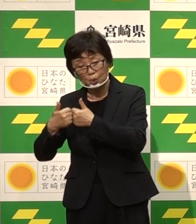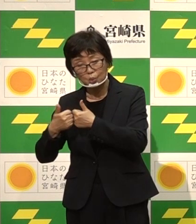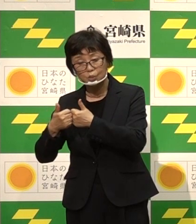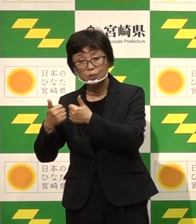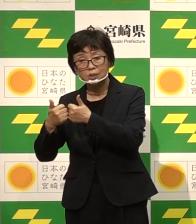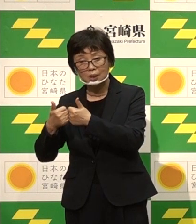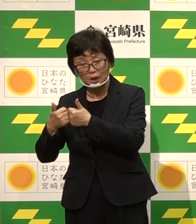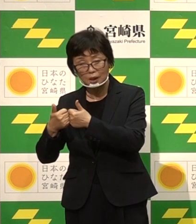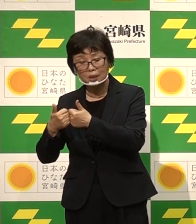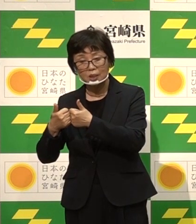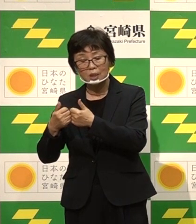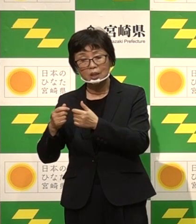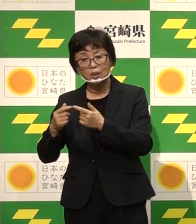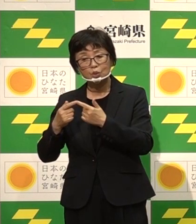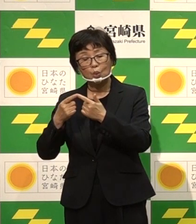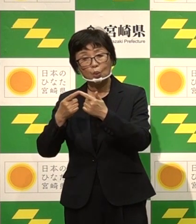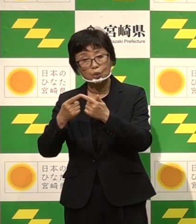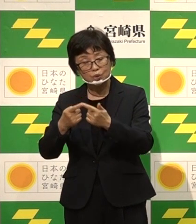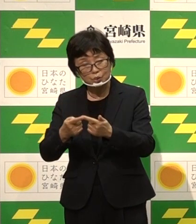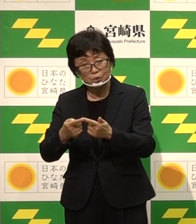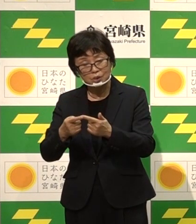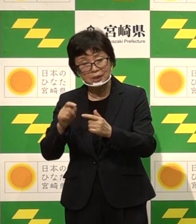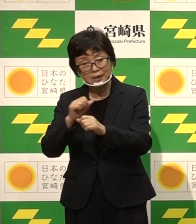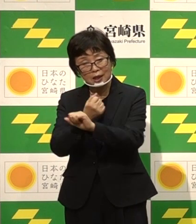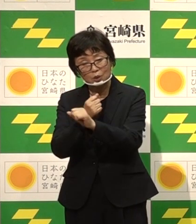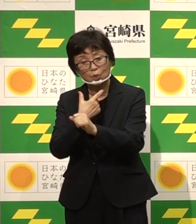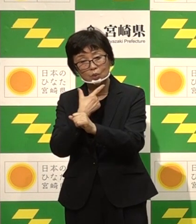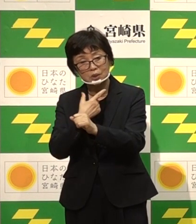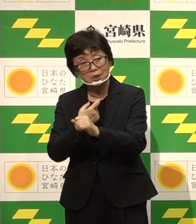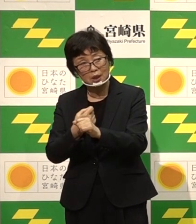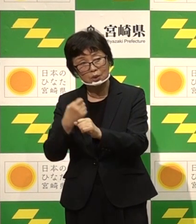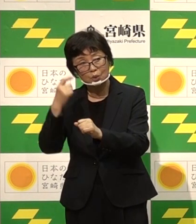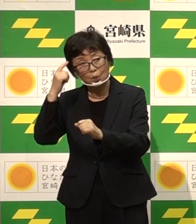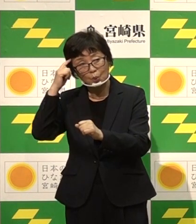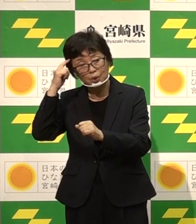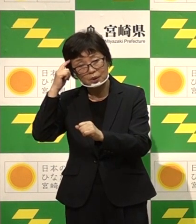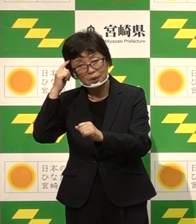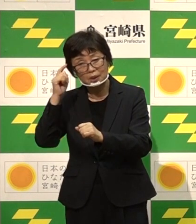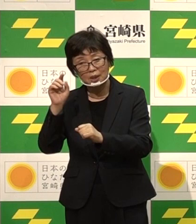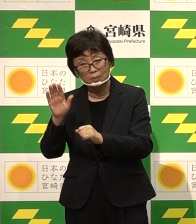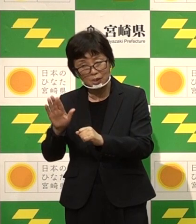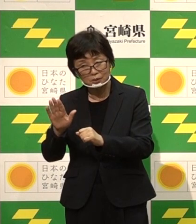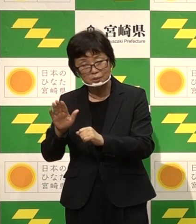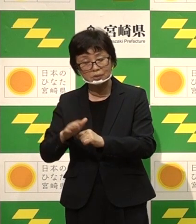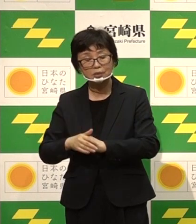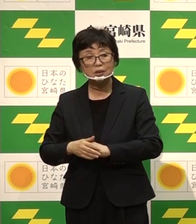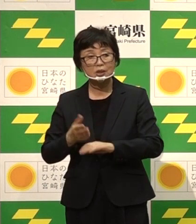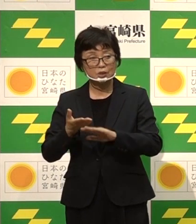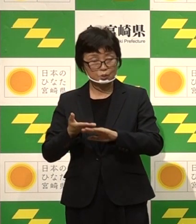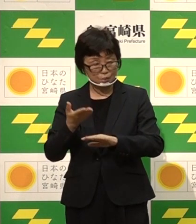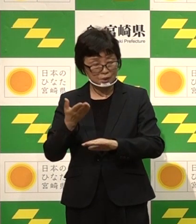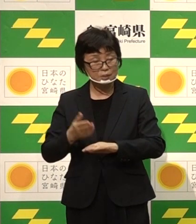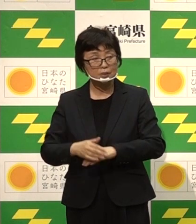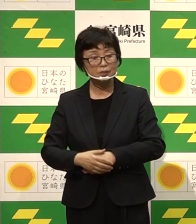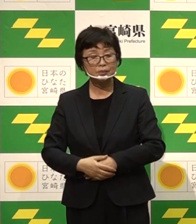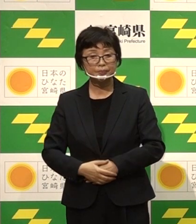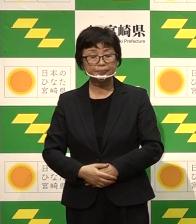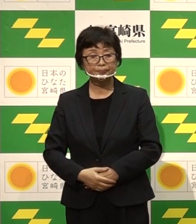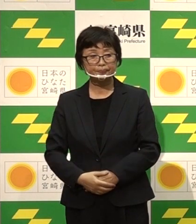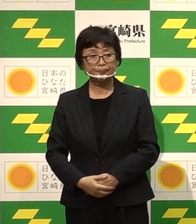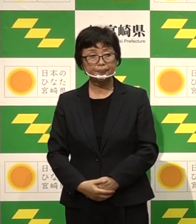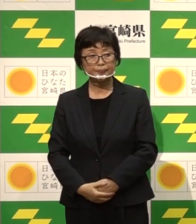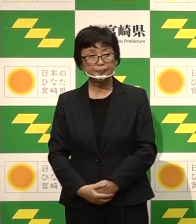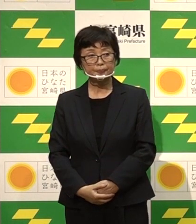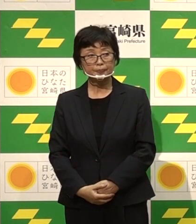ね、導入に向けて検討したいという説明でございました。以上でございます。